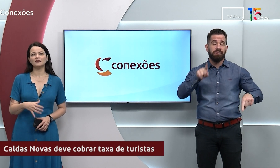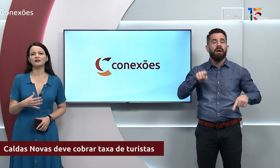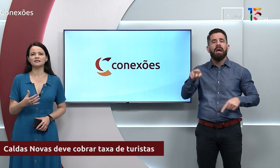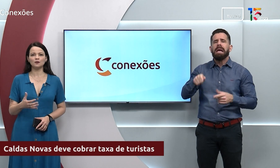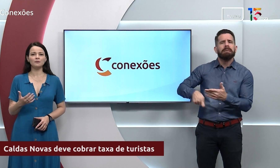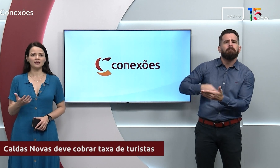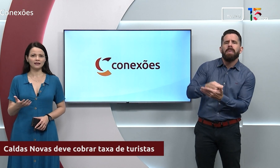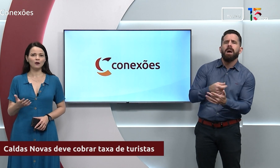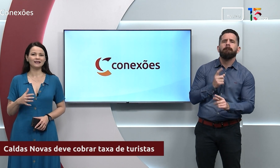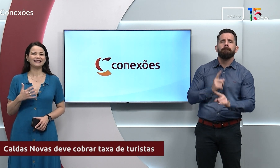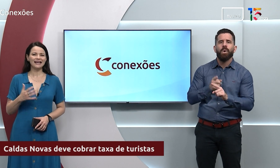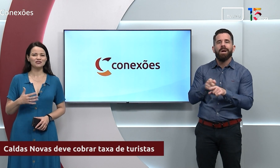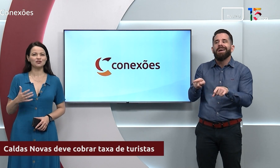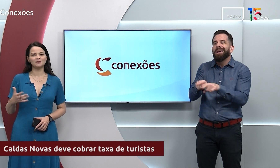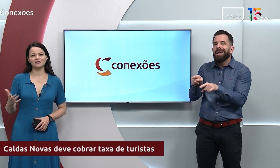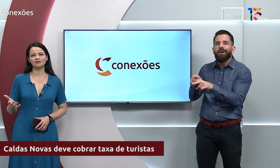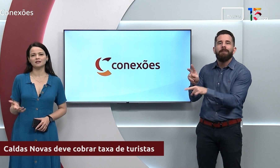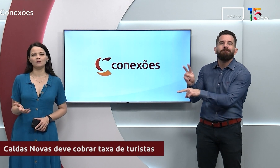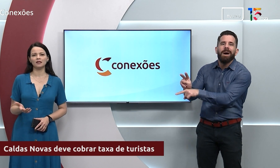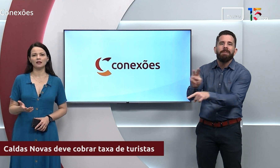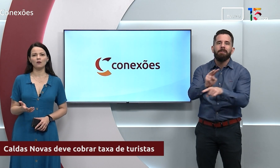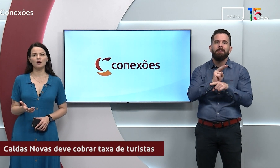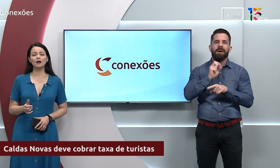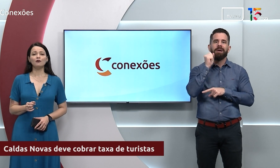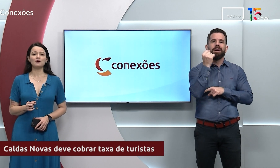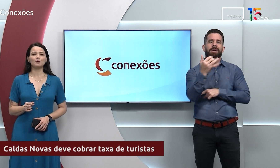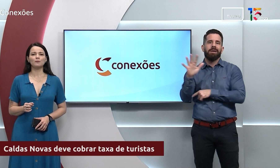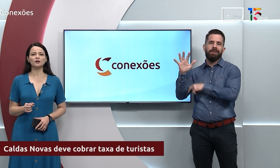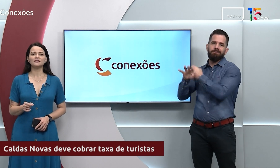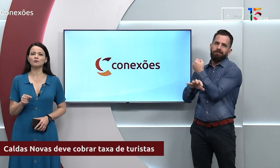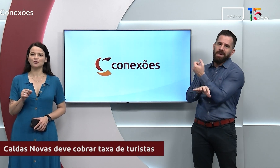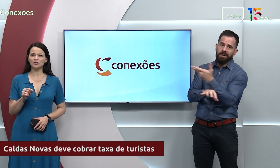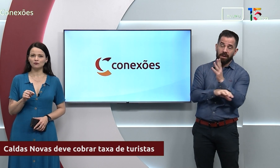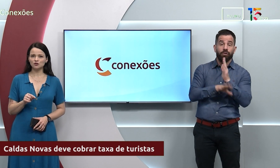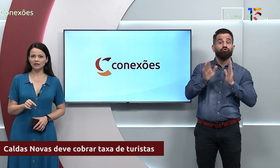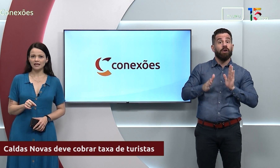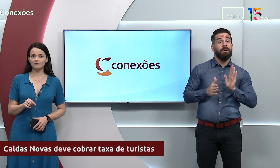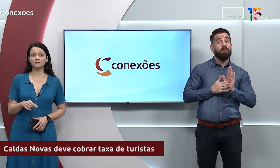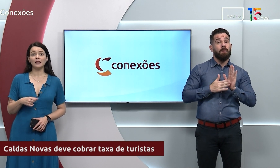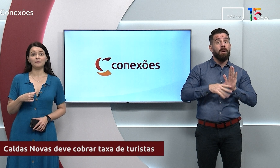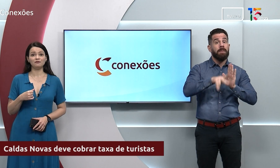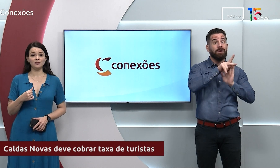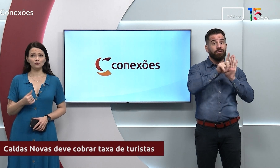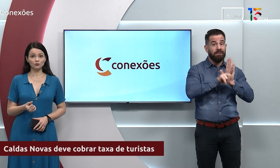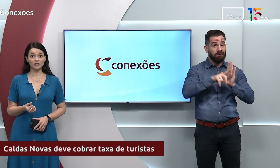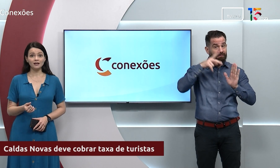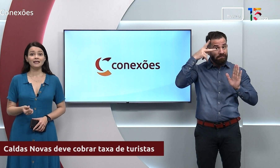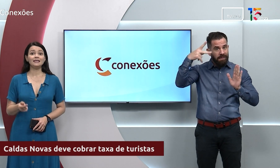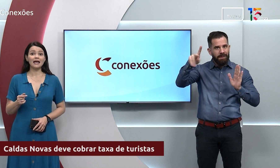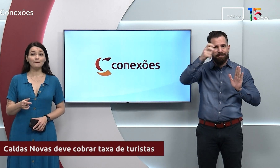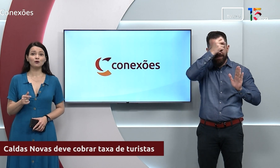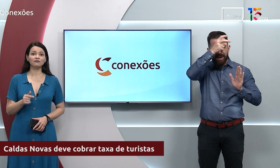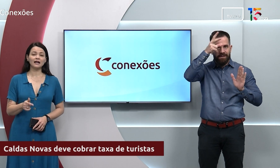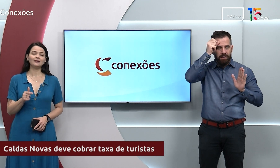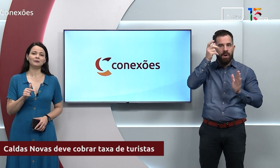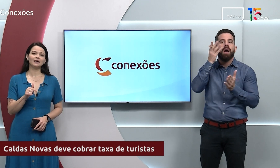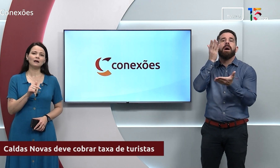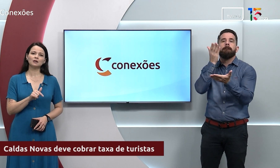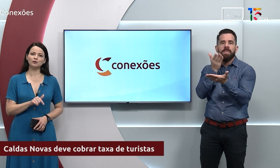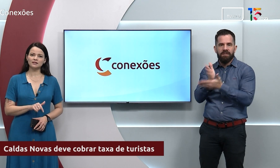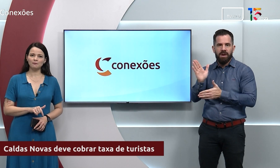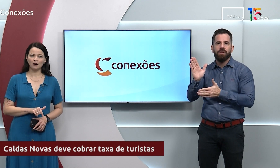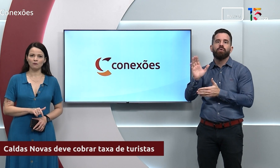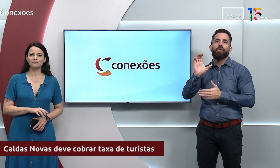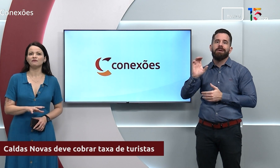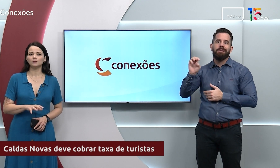de preservação ambiental, taxa de preservação ambiental, foi proposta em um projeto de lei da Prefeitura e aprovada pela